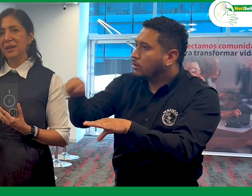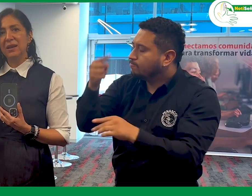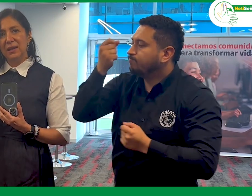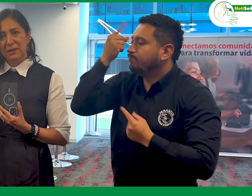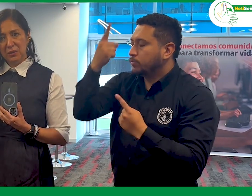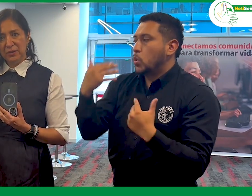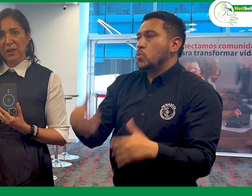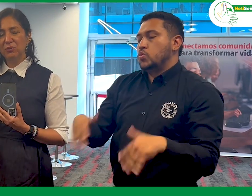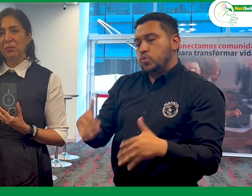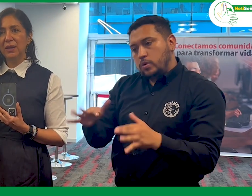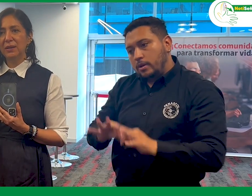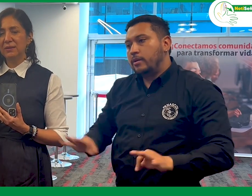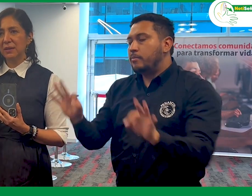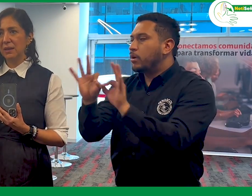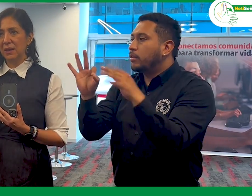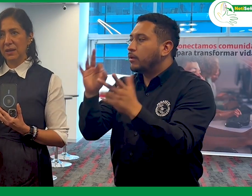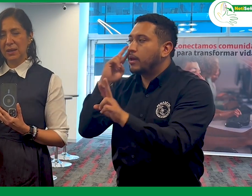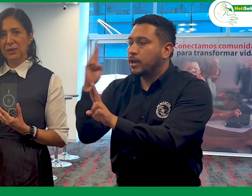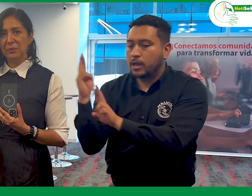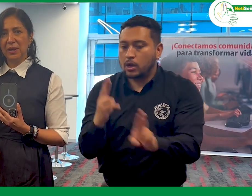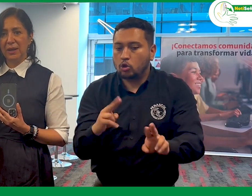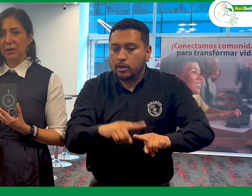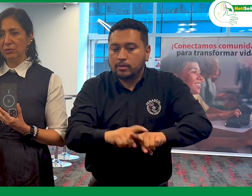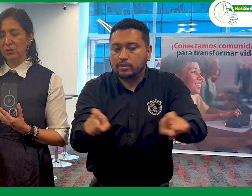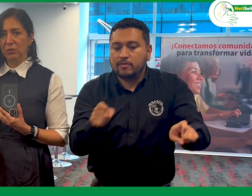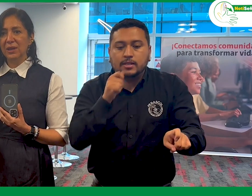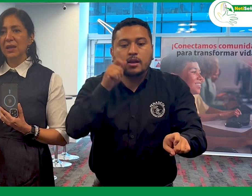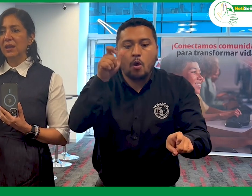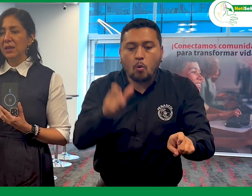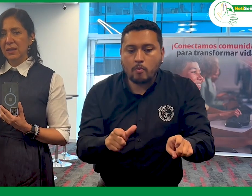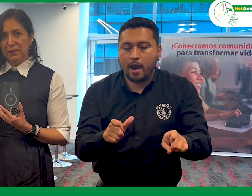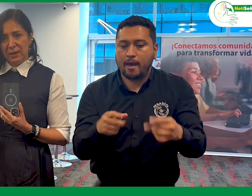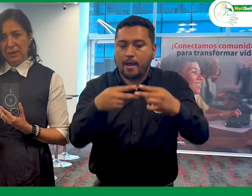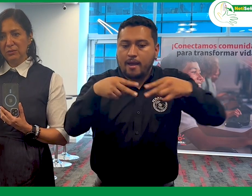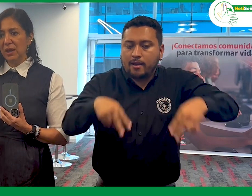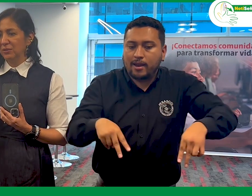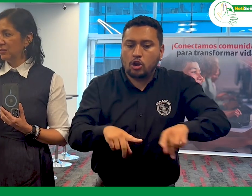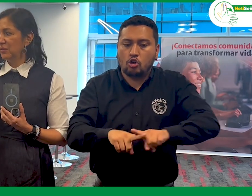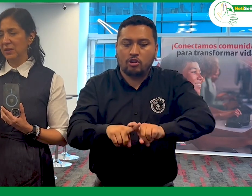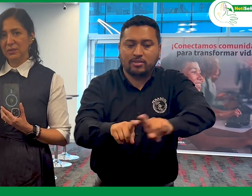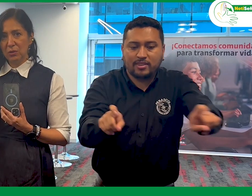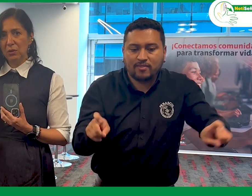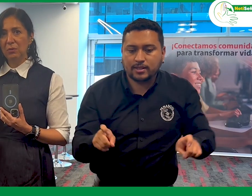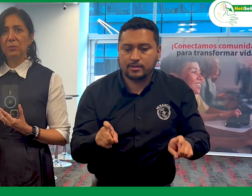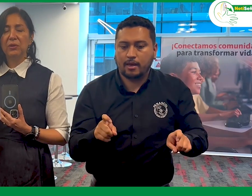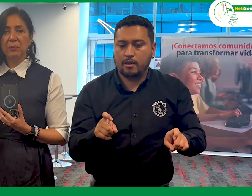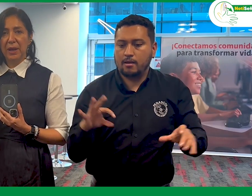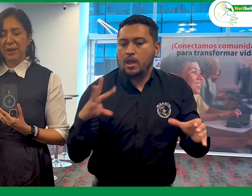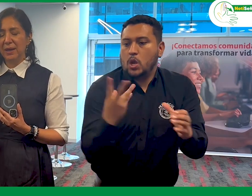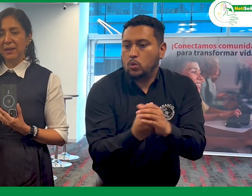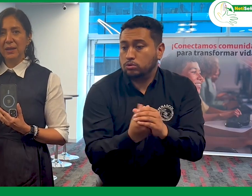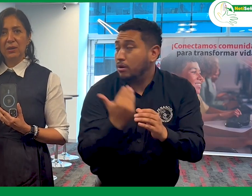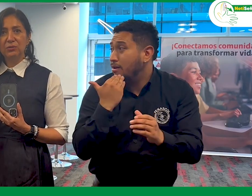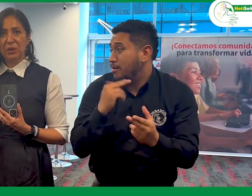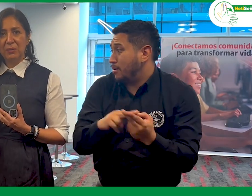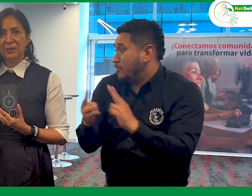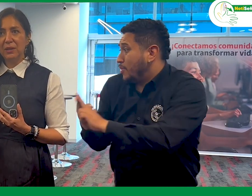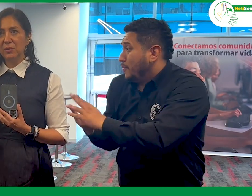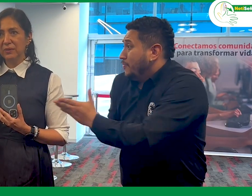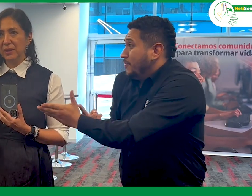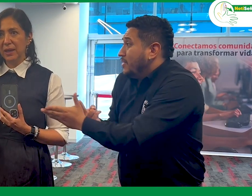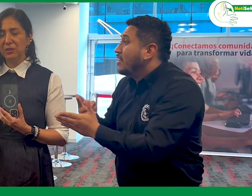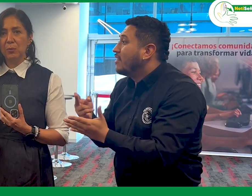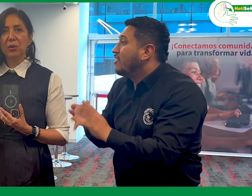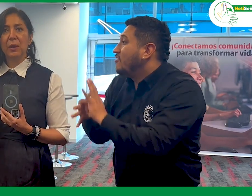gestionar diversidades humanas, equidad de género para la inclusión. Y entre los casos de FENASCOL, pues para los temas